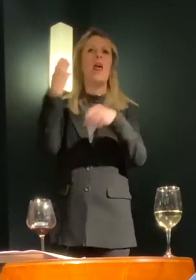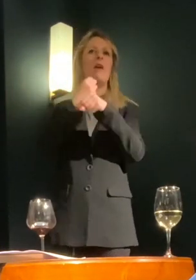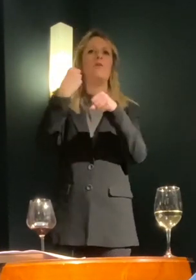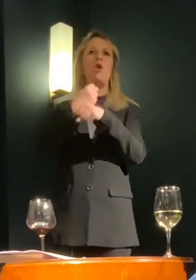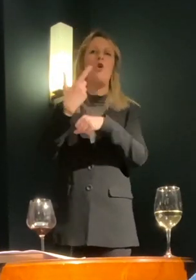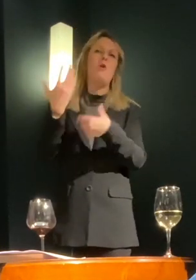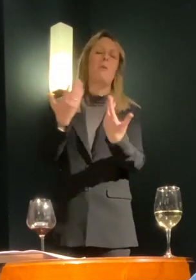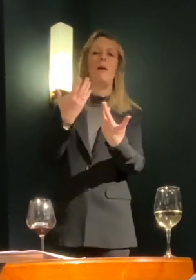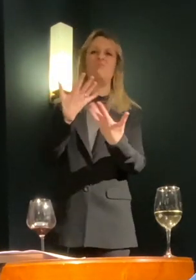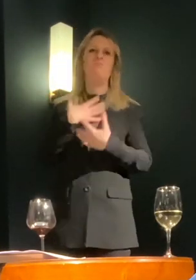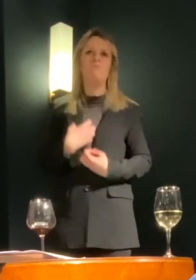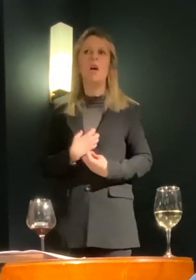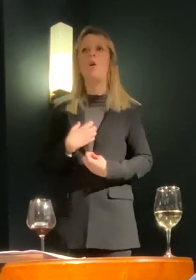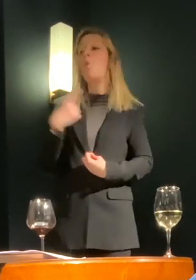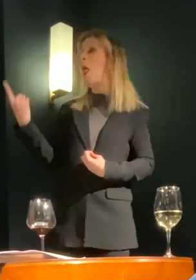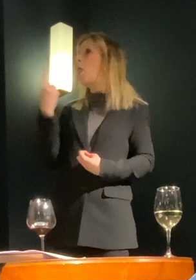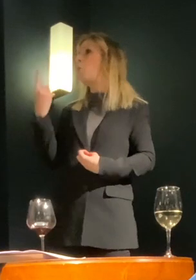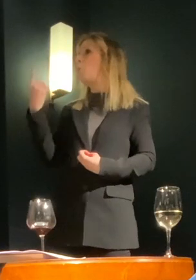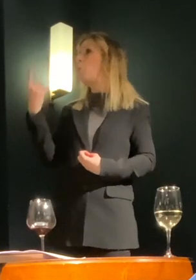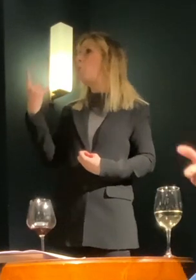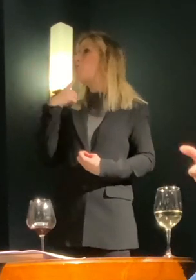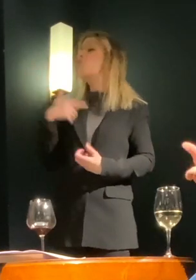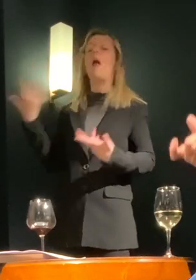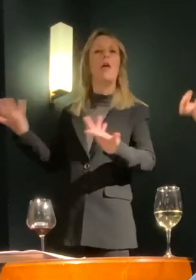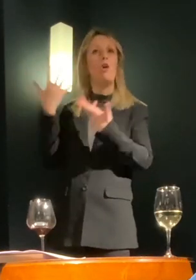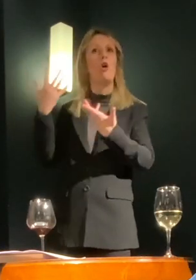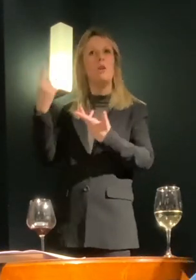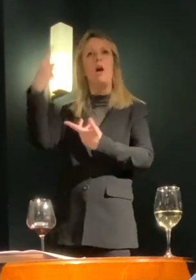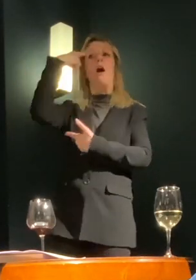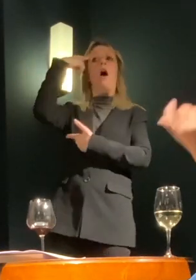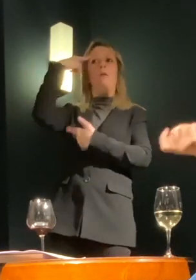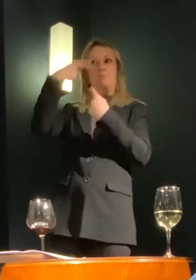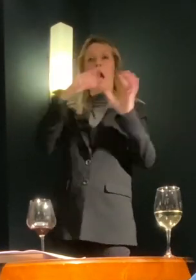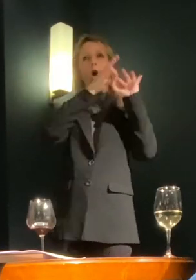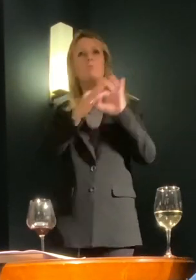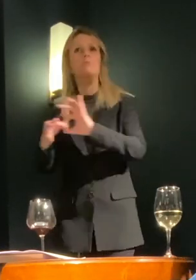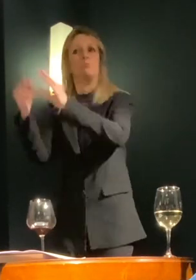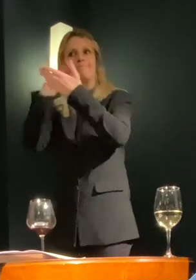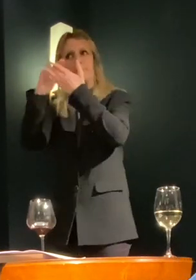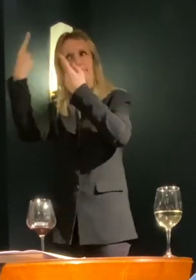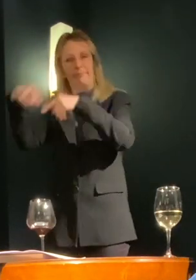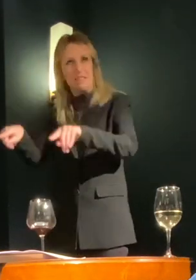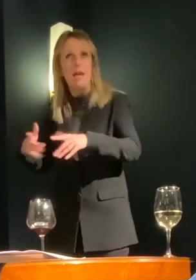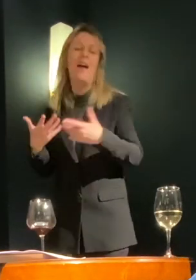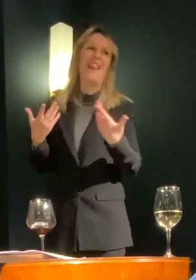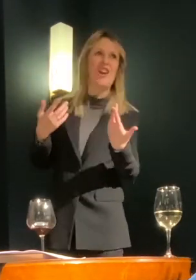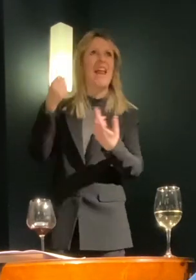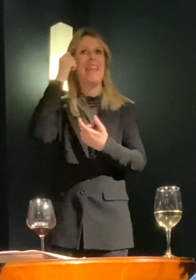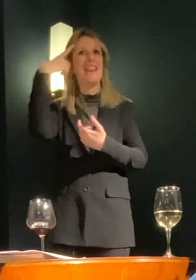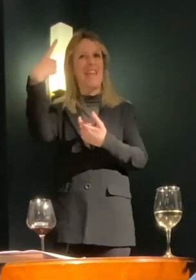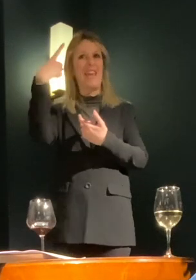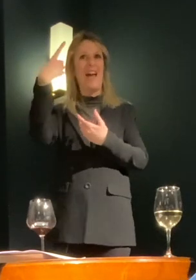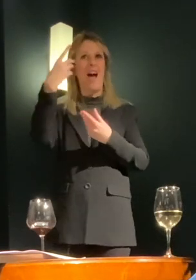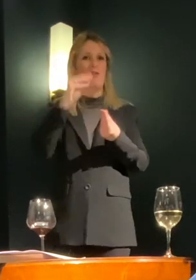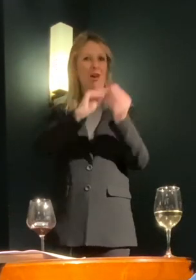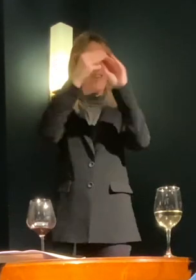poi qualcuno dice qualcosa, ti fa venire un'idea, allora ti agganci a quella e diciamo l'idea della sceneggiatura poi